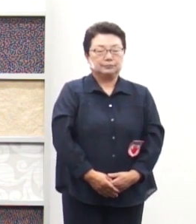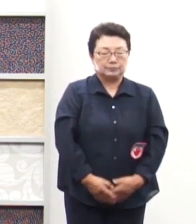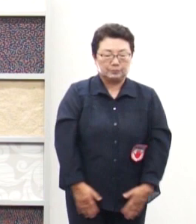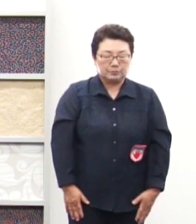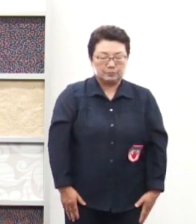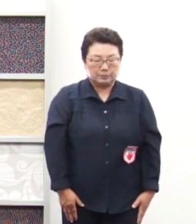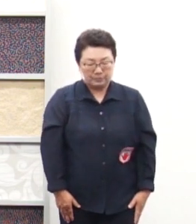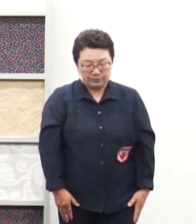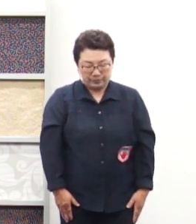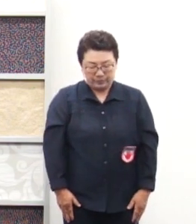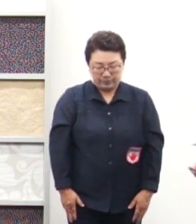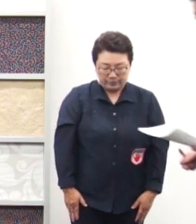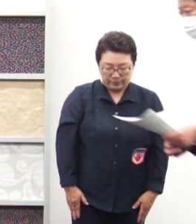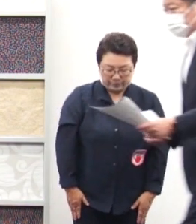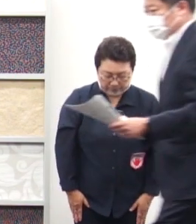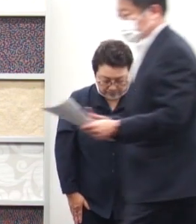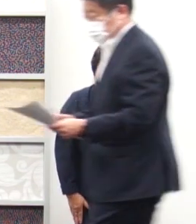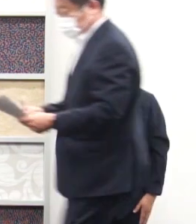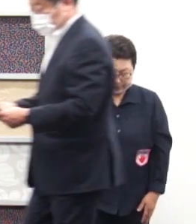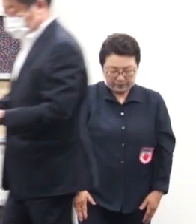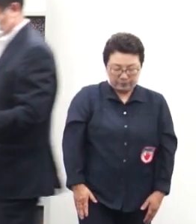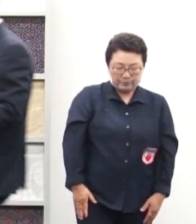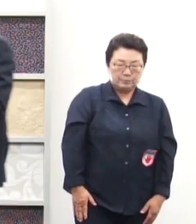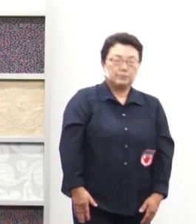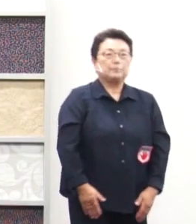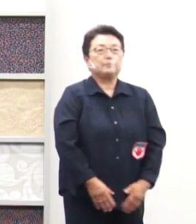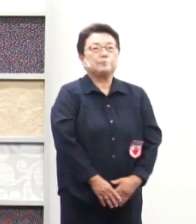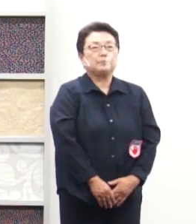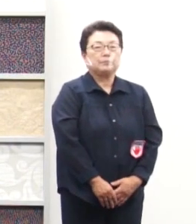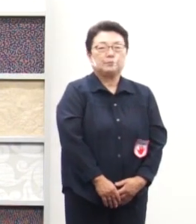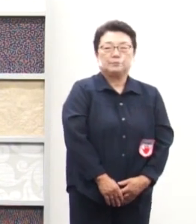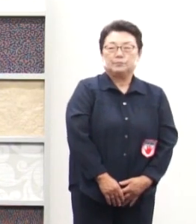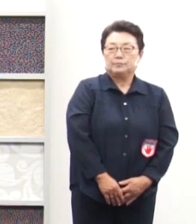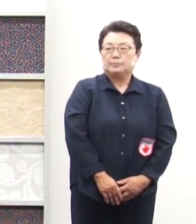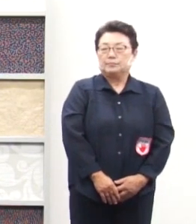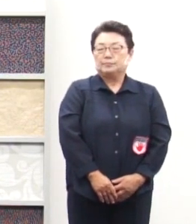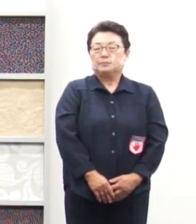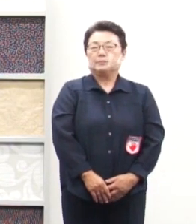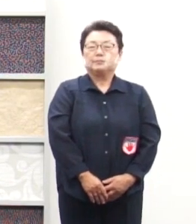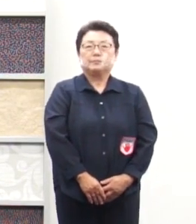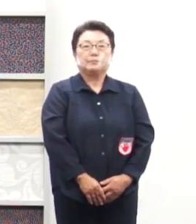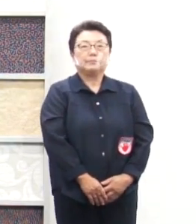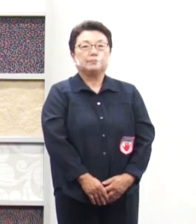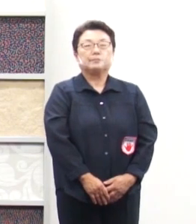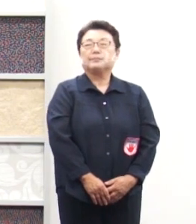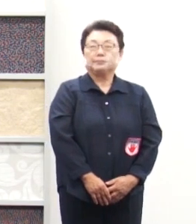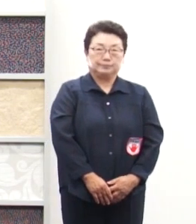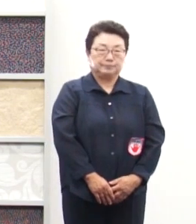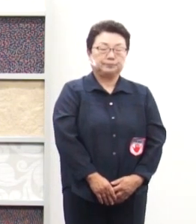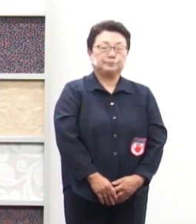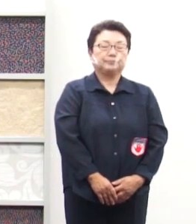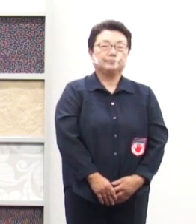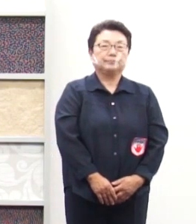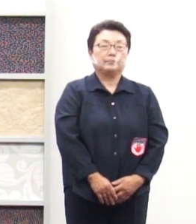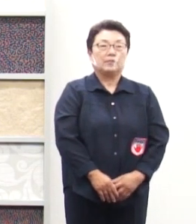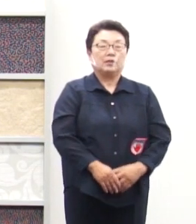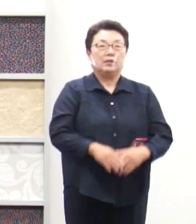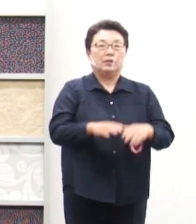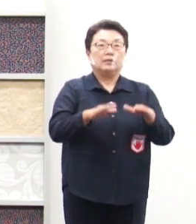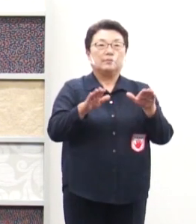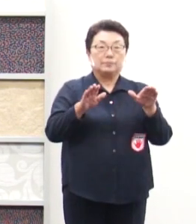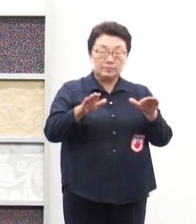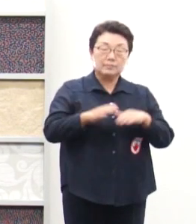それでは続きまして、対策について長崎知事から発表させていただきます。 はい、よろしくお願いいたします。ま